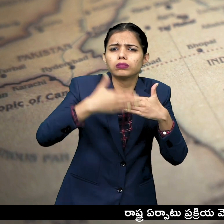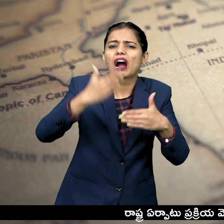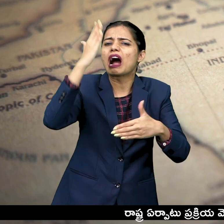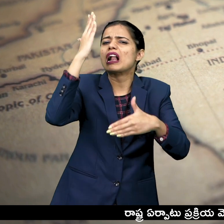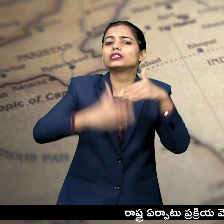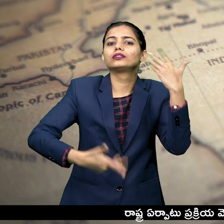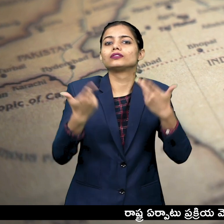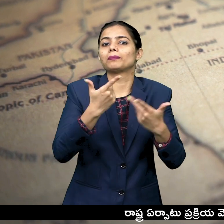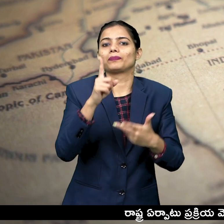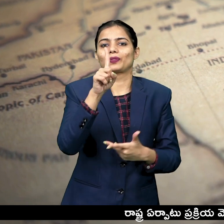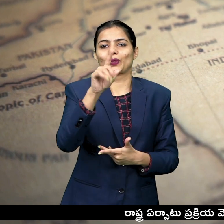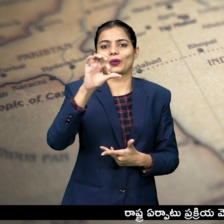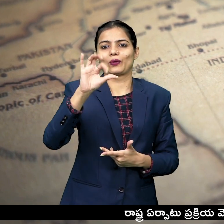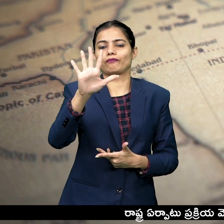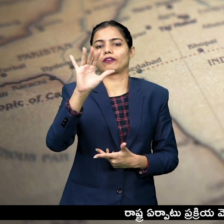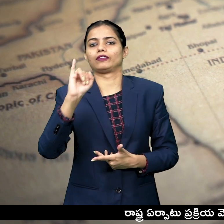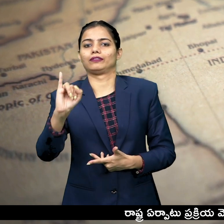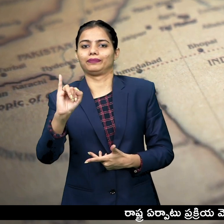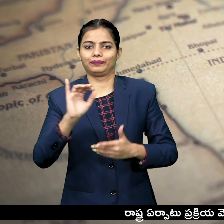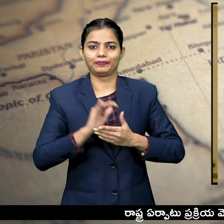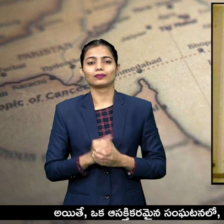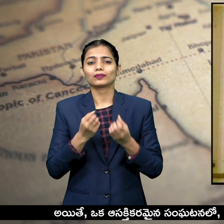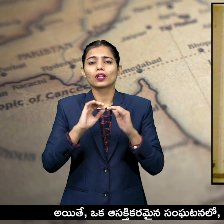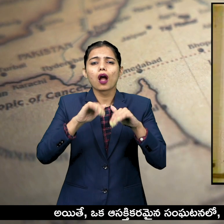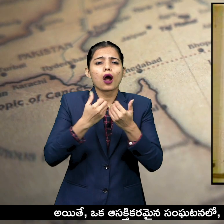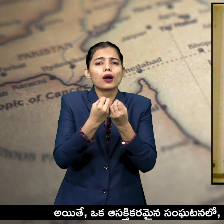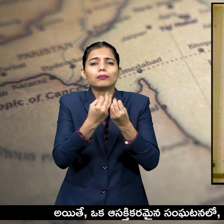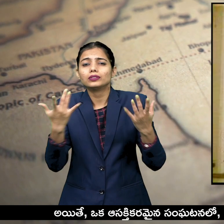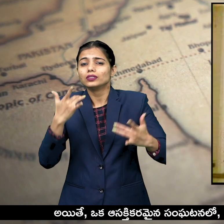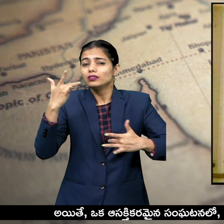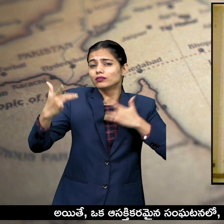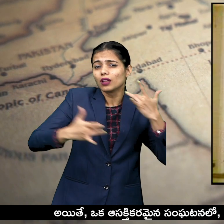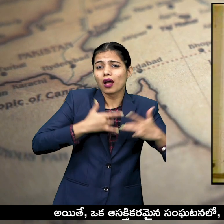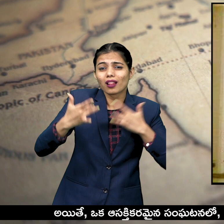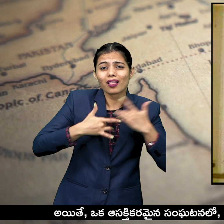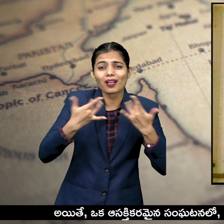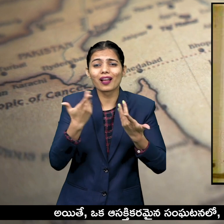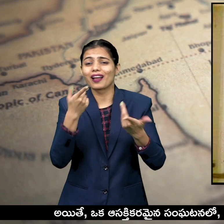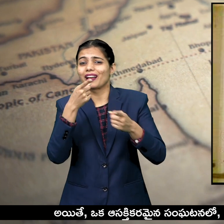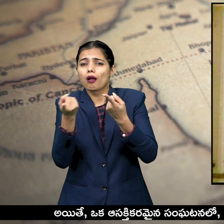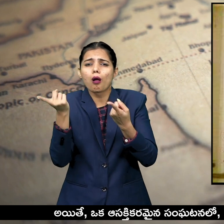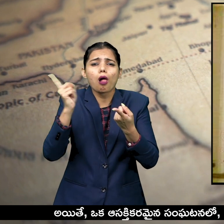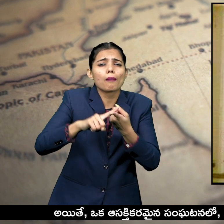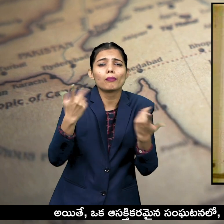1956 వరకు కొనసాగింది. అయితే ఒక ఆసక్తికరమైన సంఘటనలో